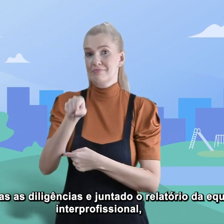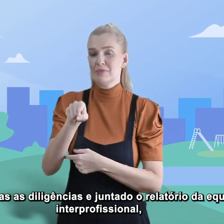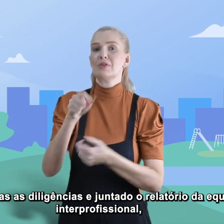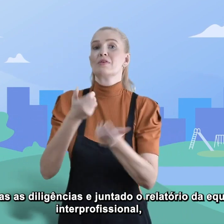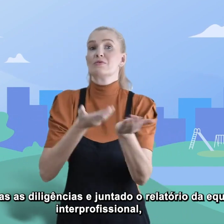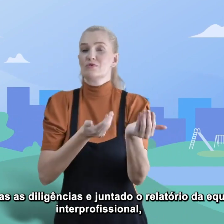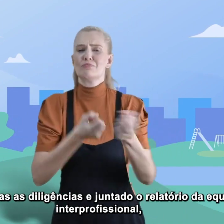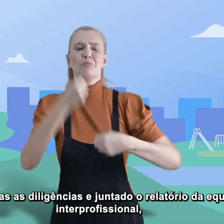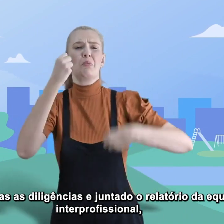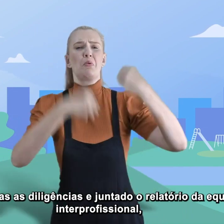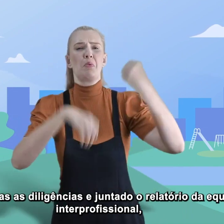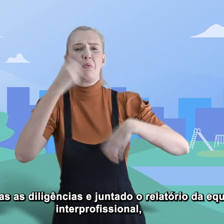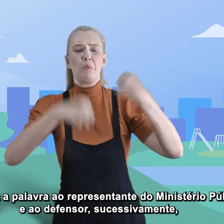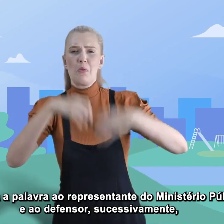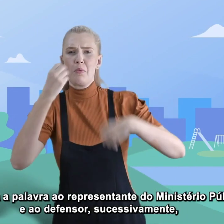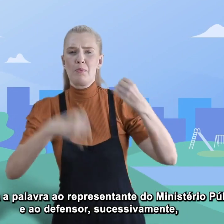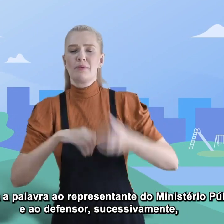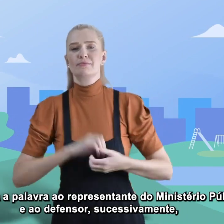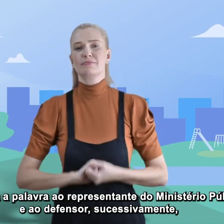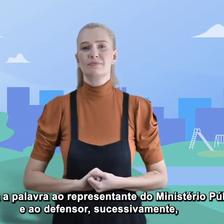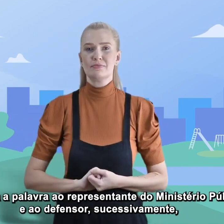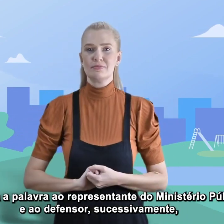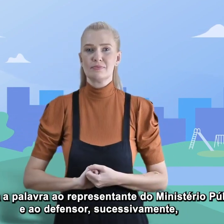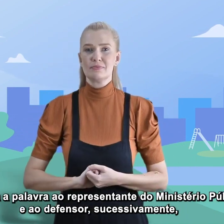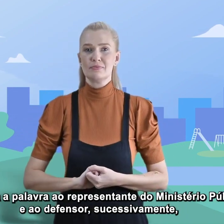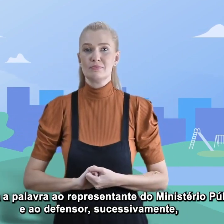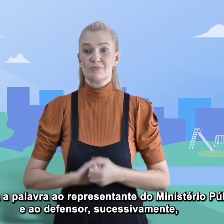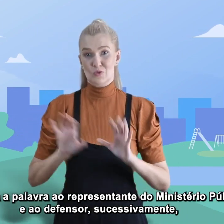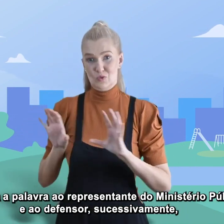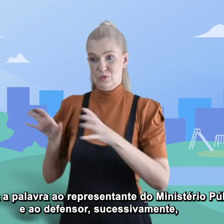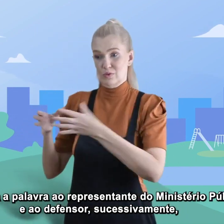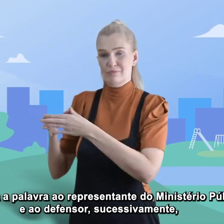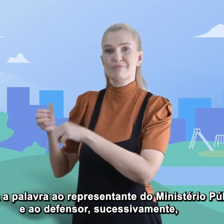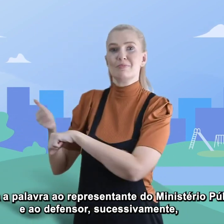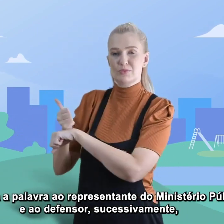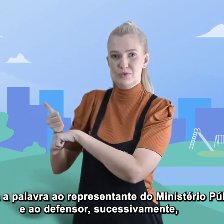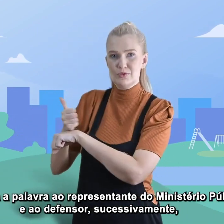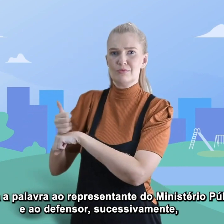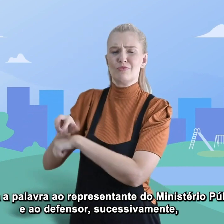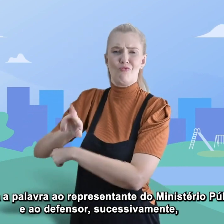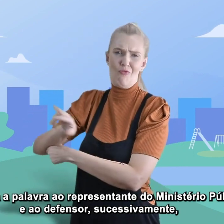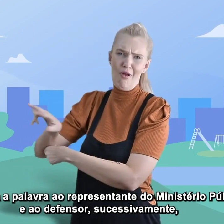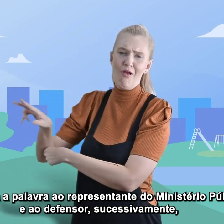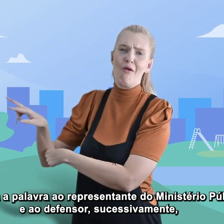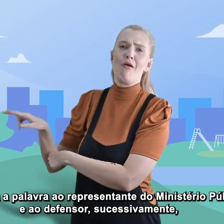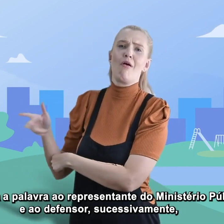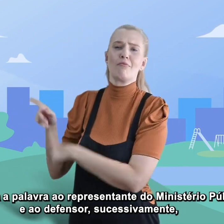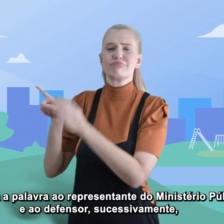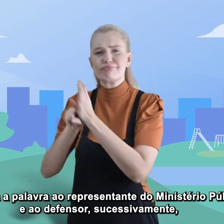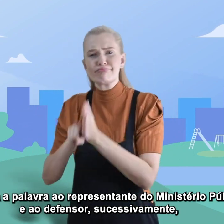equipe interprofissional, será dada a palavra ao representante do Ministério Público e ao defensor, sucessivamente,